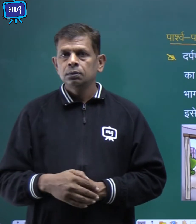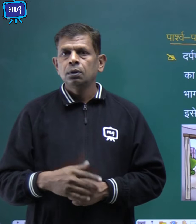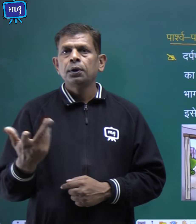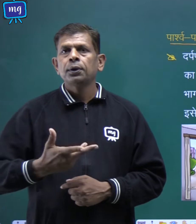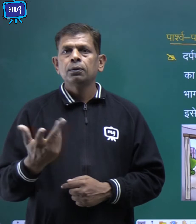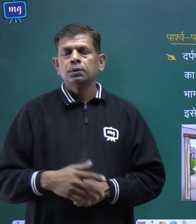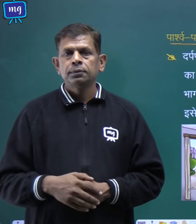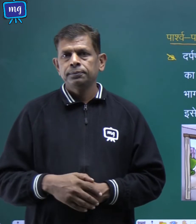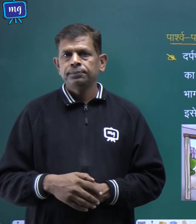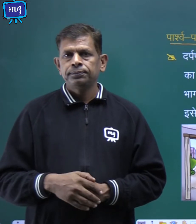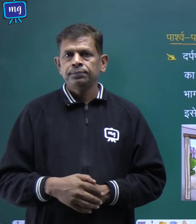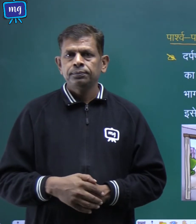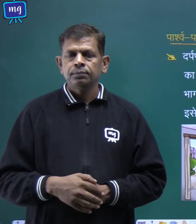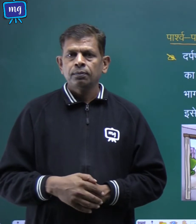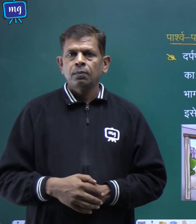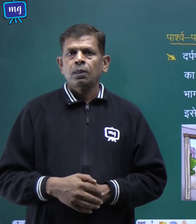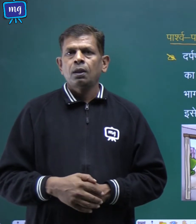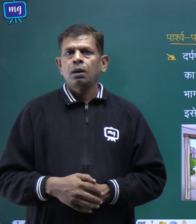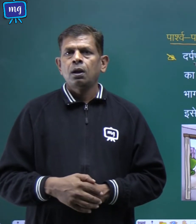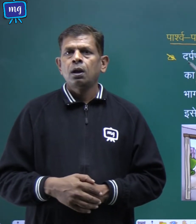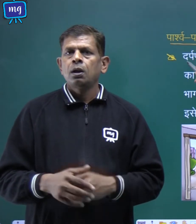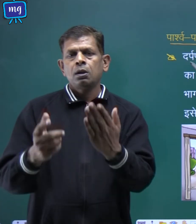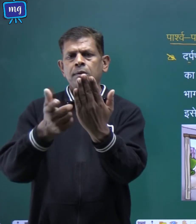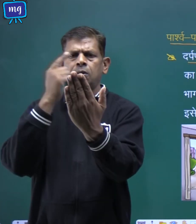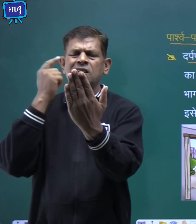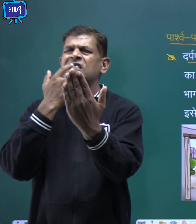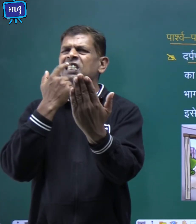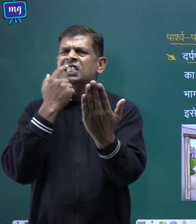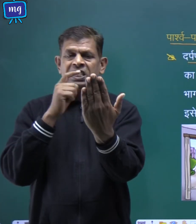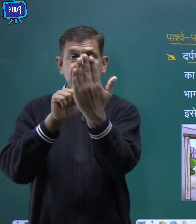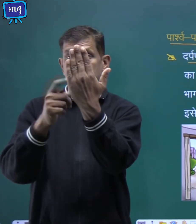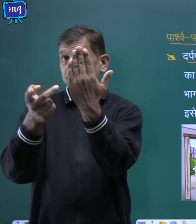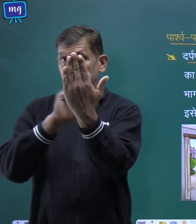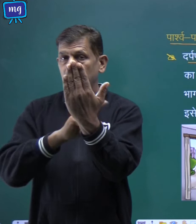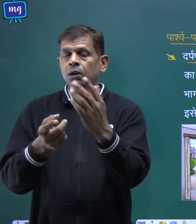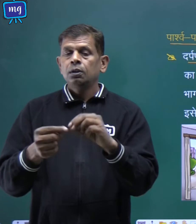क्या होता है। दर्पण द्वारा